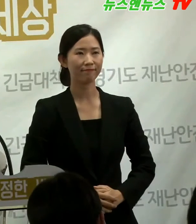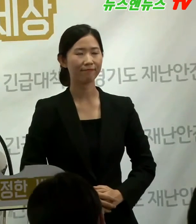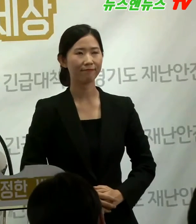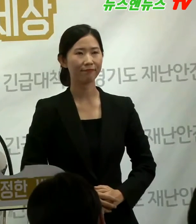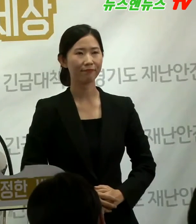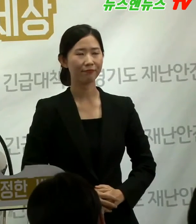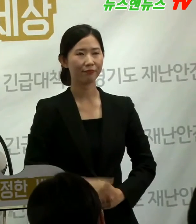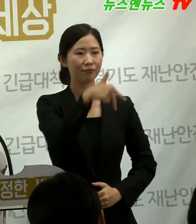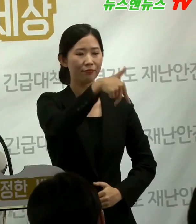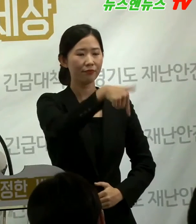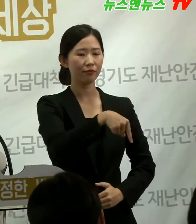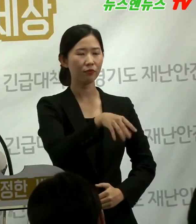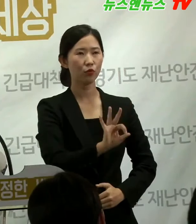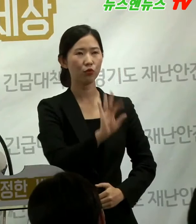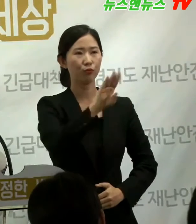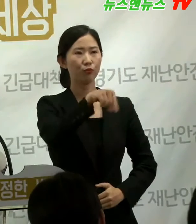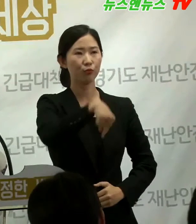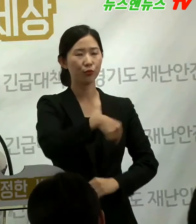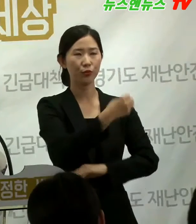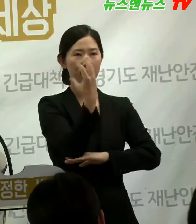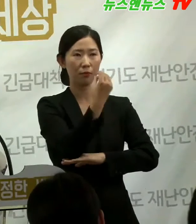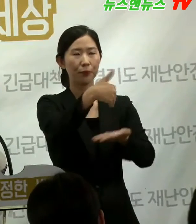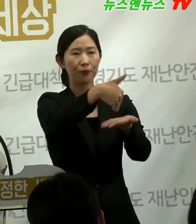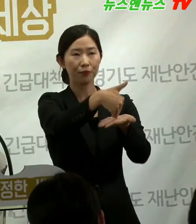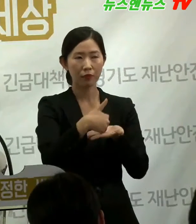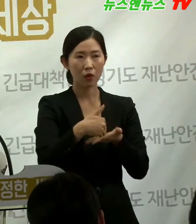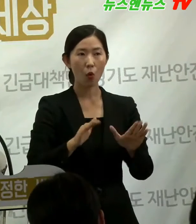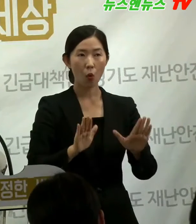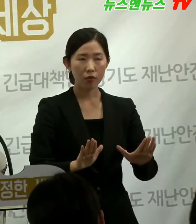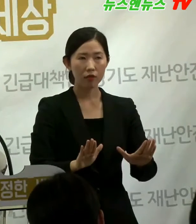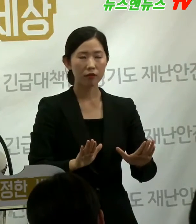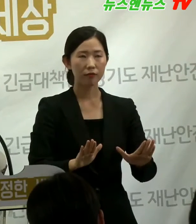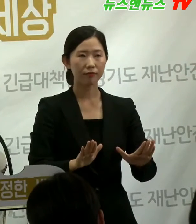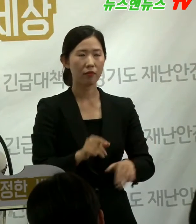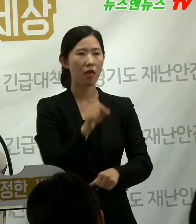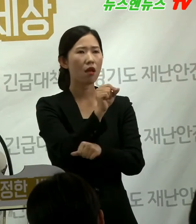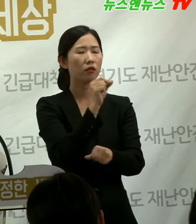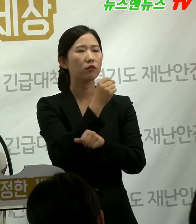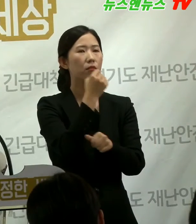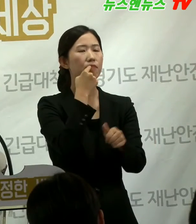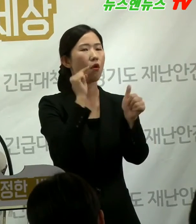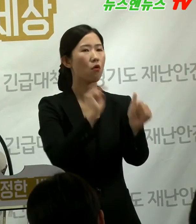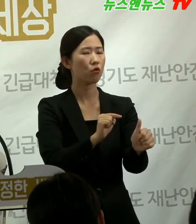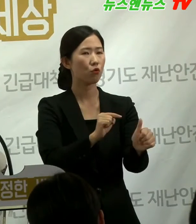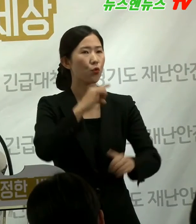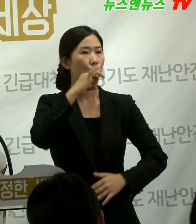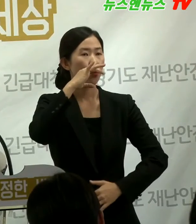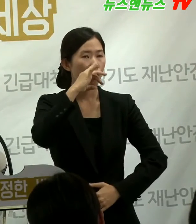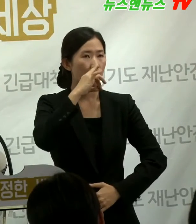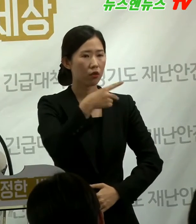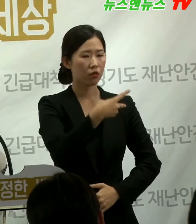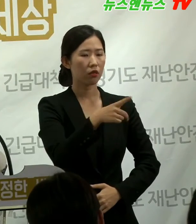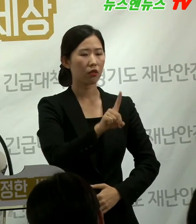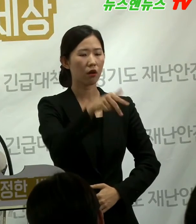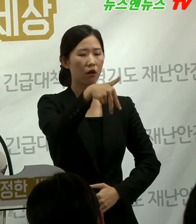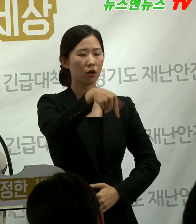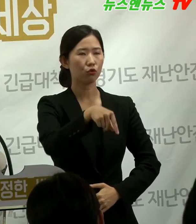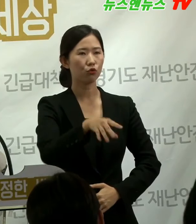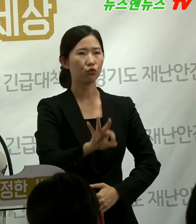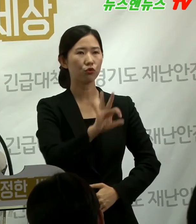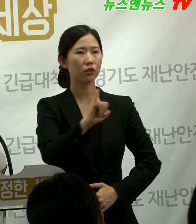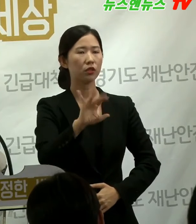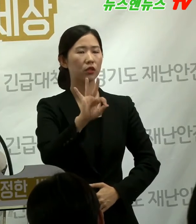안녕하십니까. 중부일보의 김수원 기자입니다. 오늘 말씀해주신 행정명령에 대해서 좀 여쭤보려고 합니다. 이 다중이용시설이라는 사전적 의미에 따라서 좀 굉장히 다양한